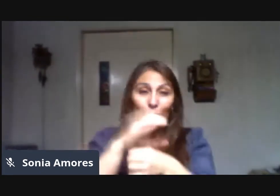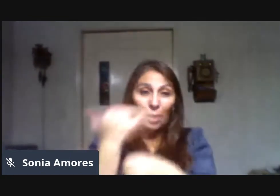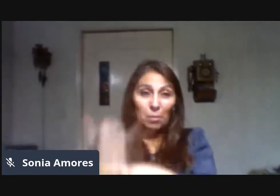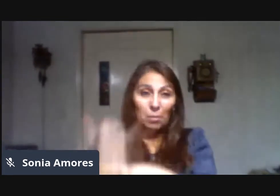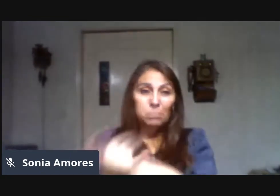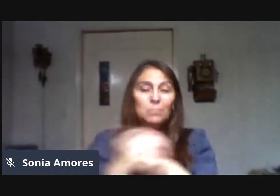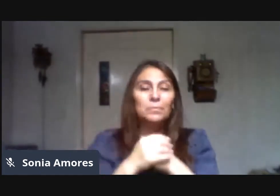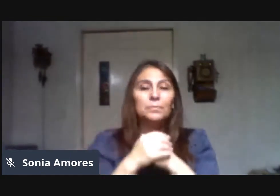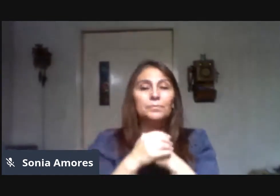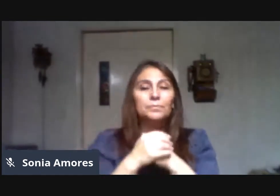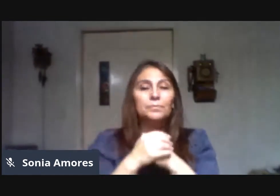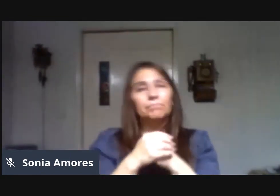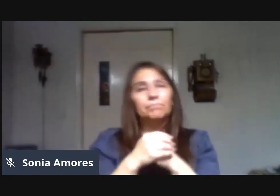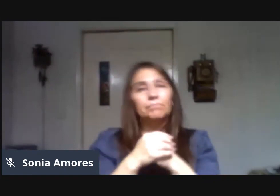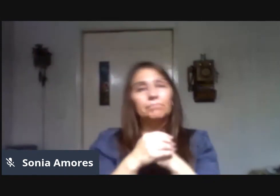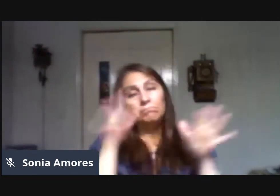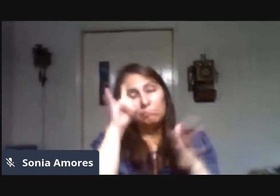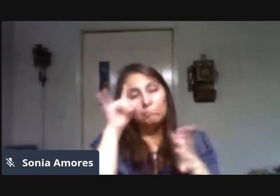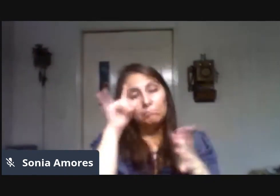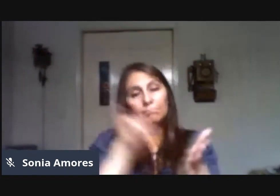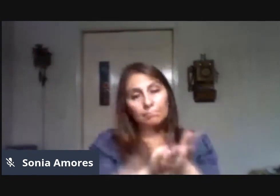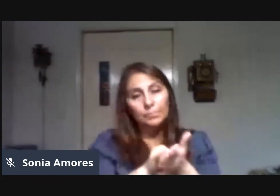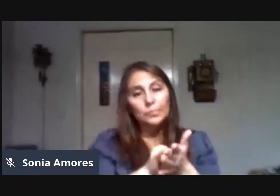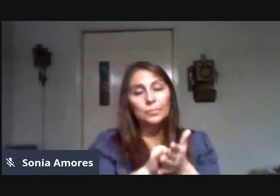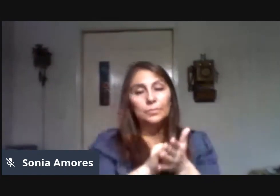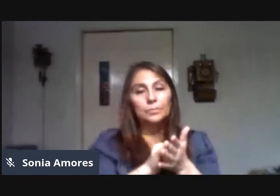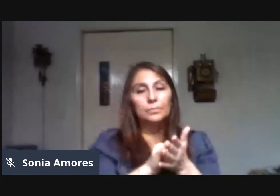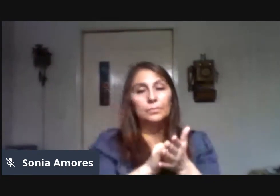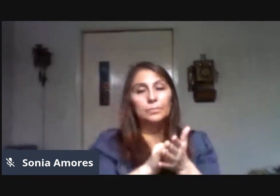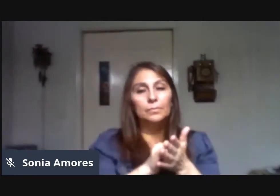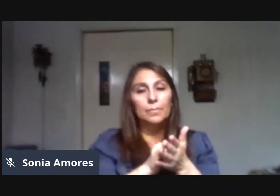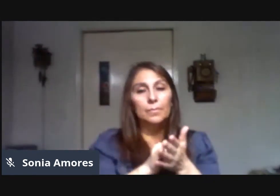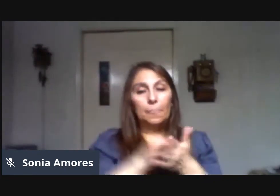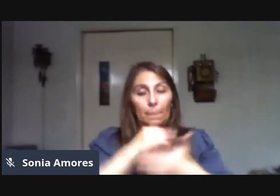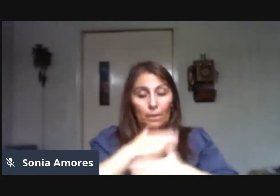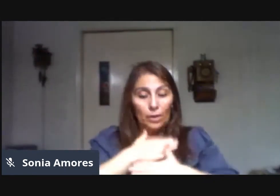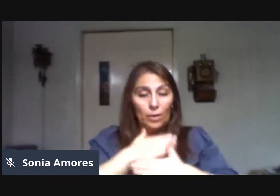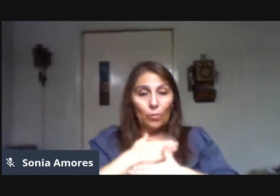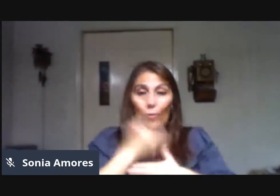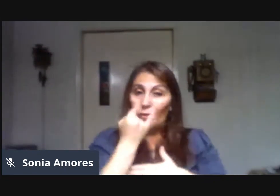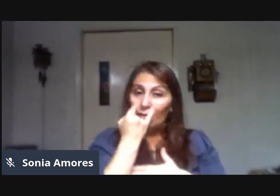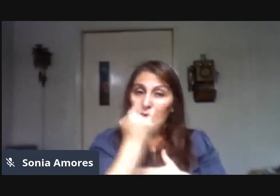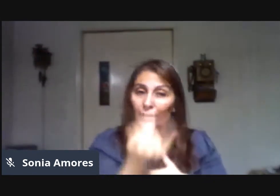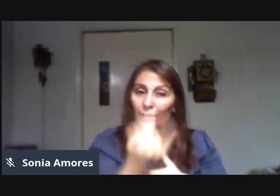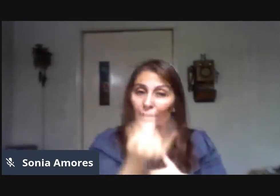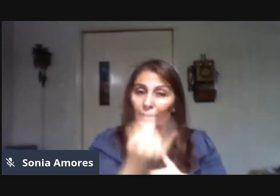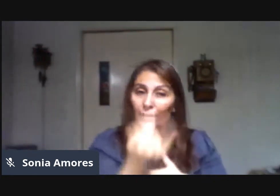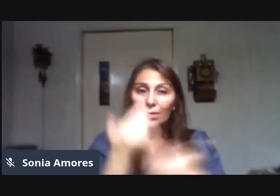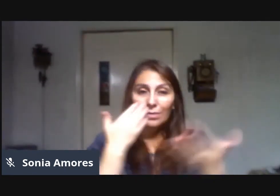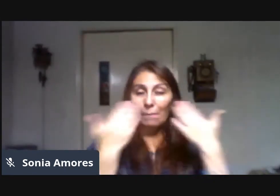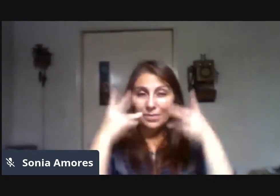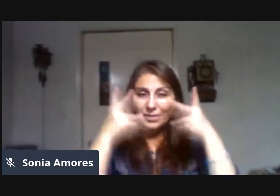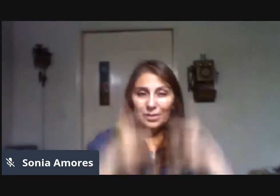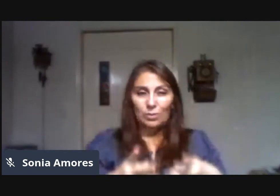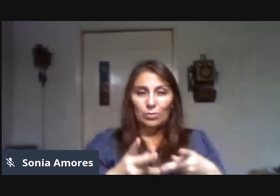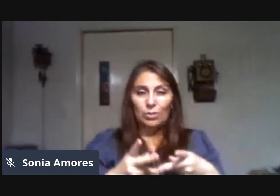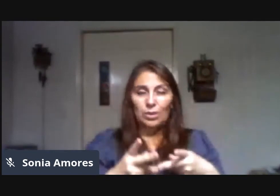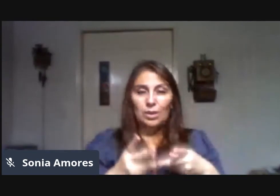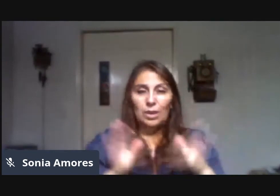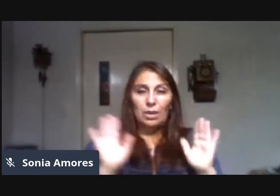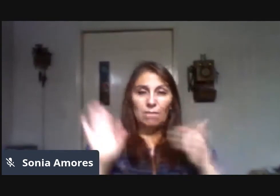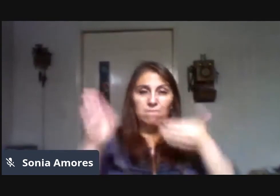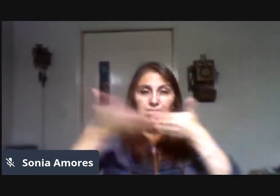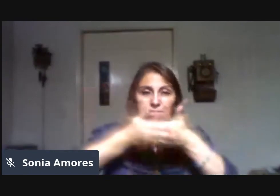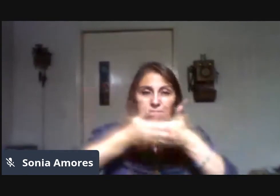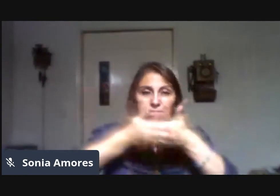Creo que seguramente por la vocación campesina y que esta encierro me cogió aquí en Bogotá, yo aquí